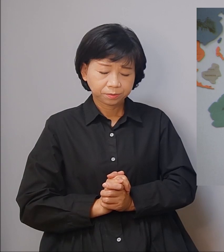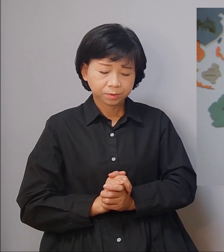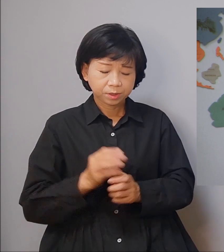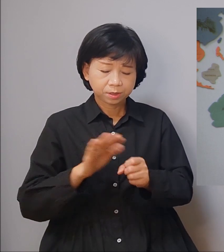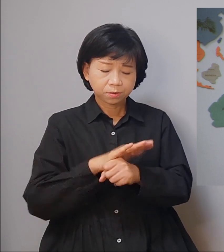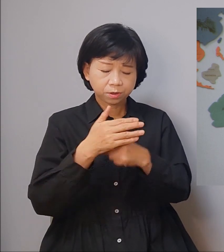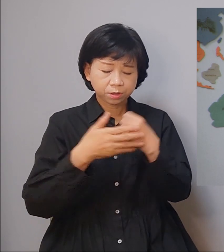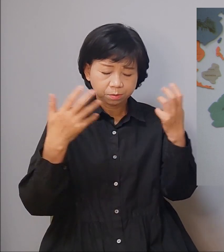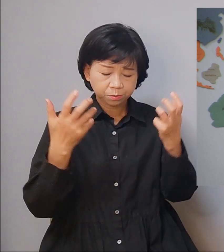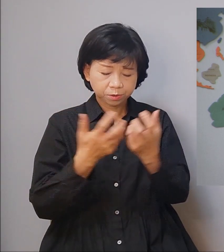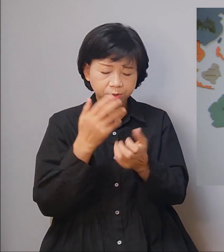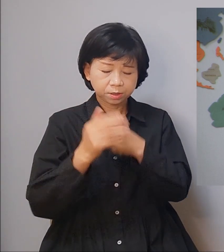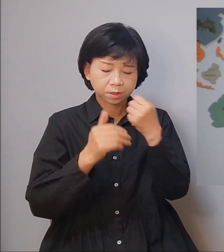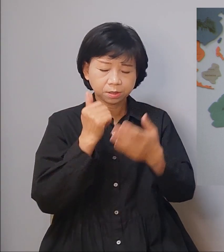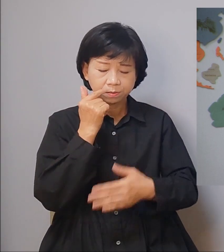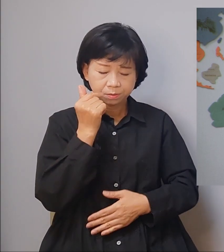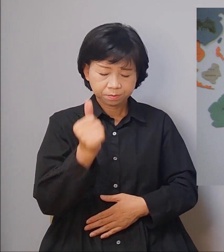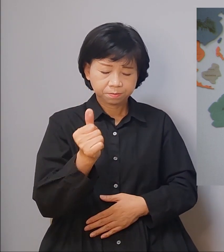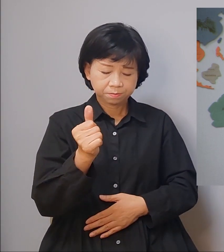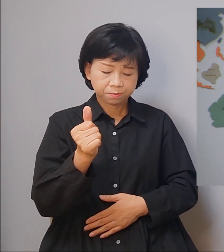사랑과 은혜가 풍성하신 하나님,